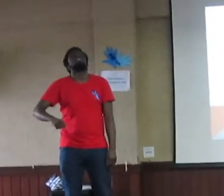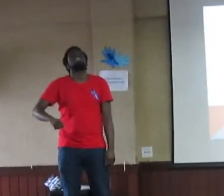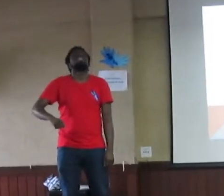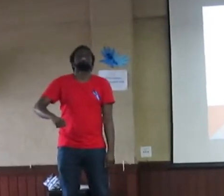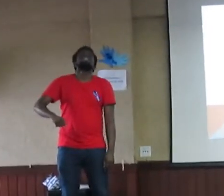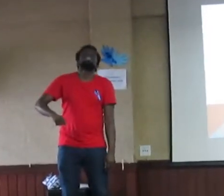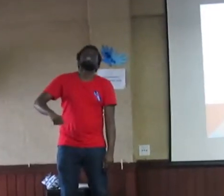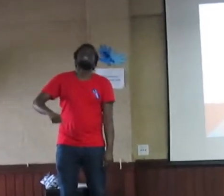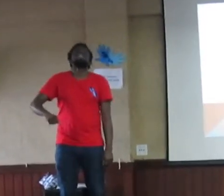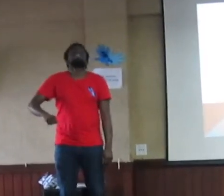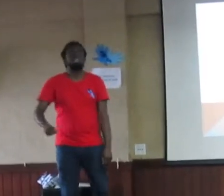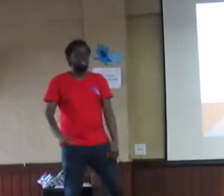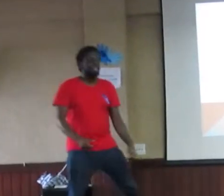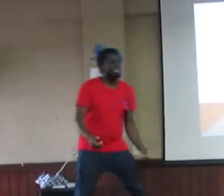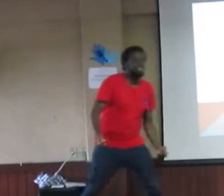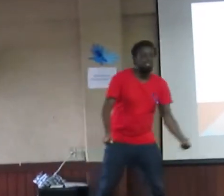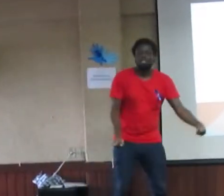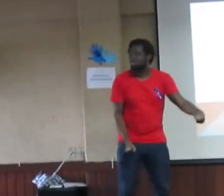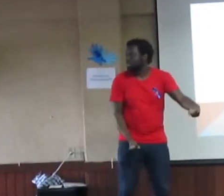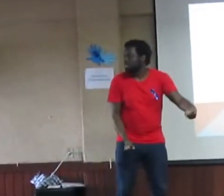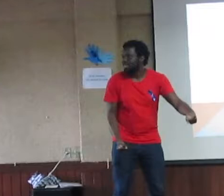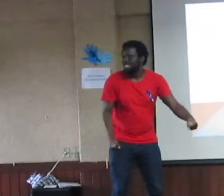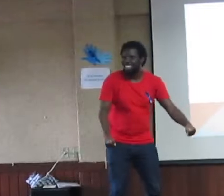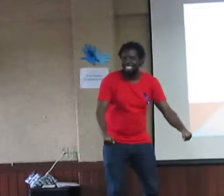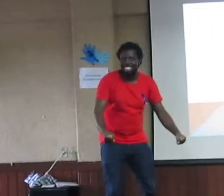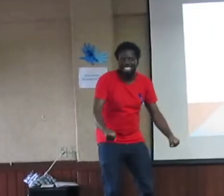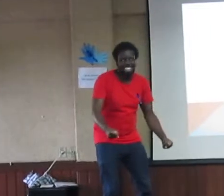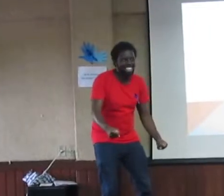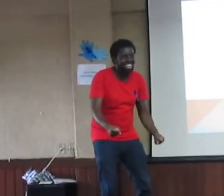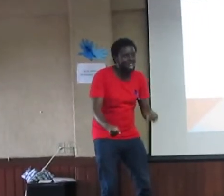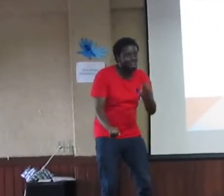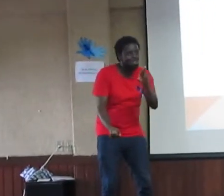O surdo dormiu agora. A produção